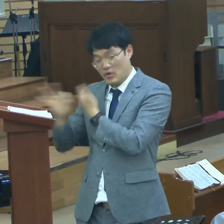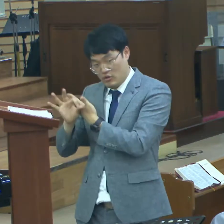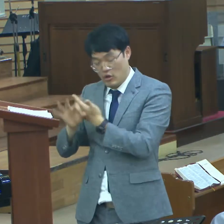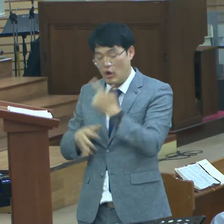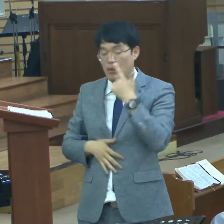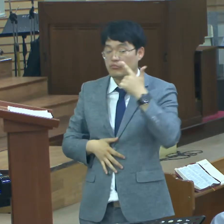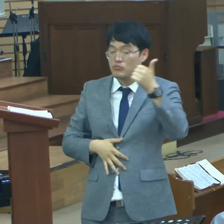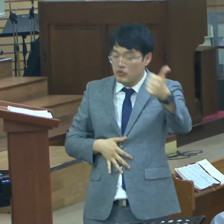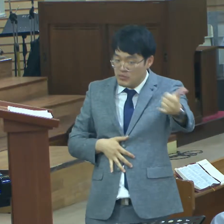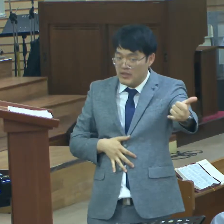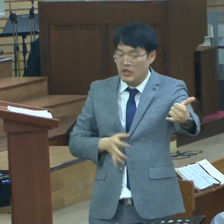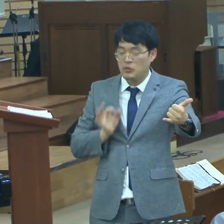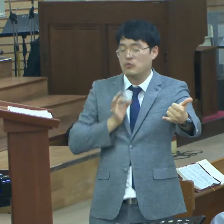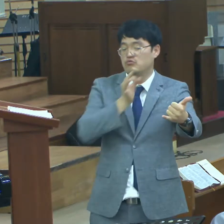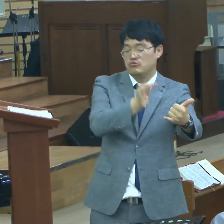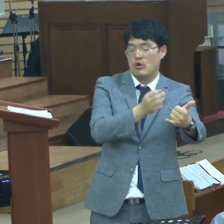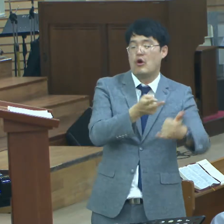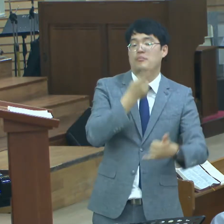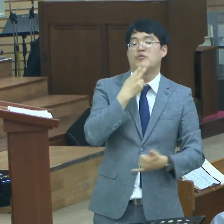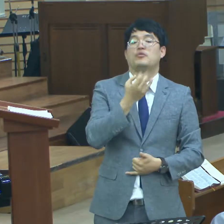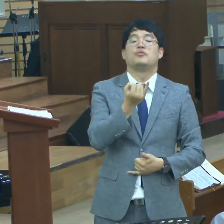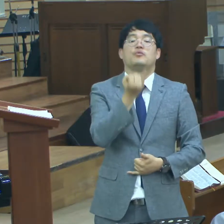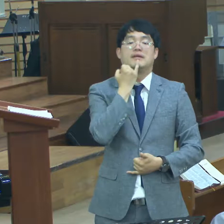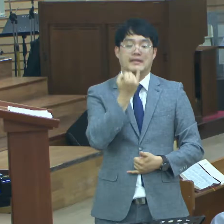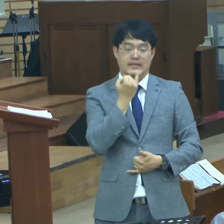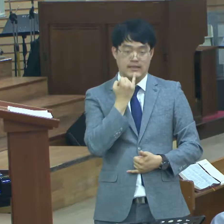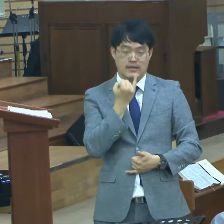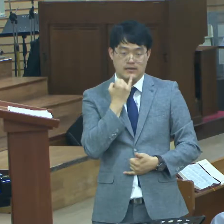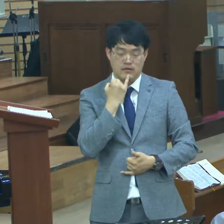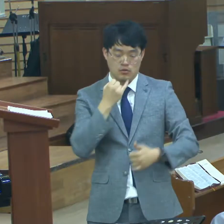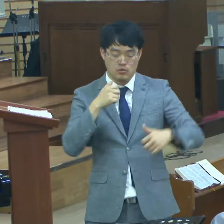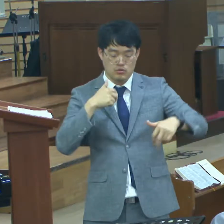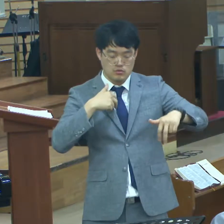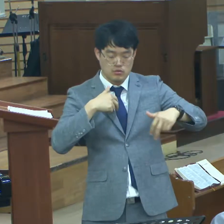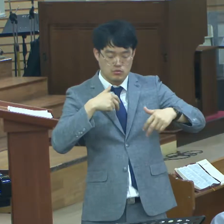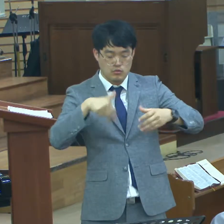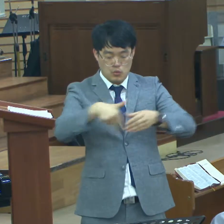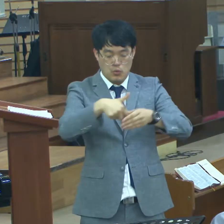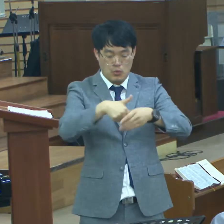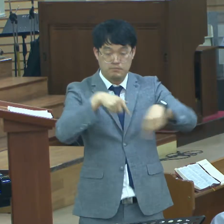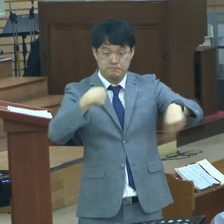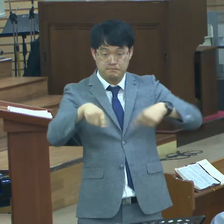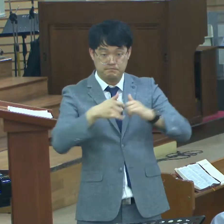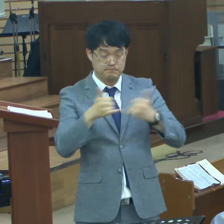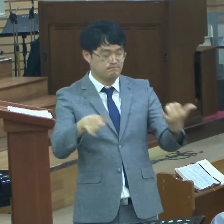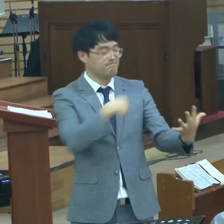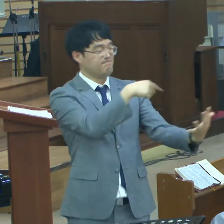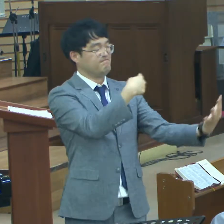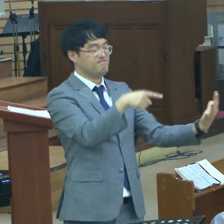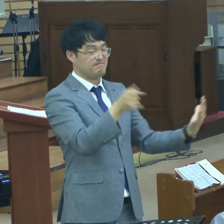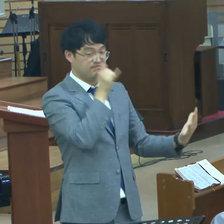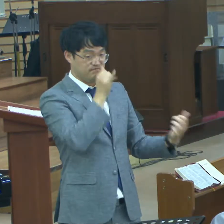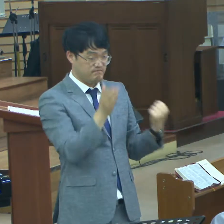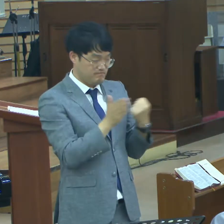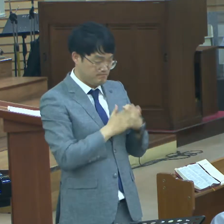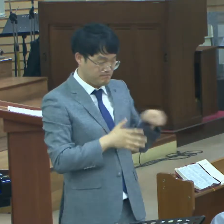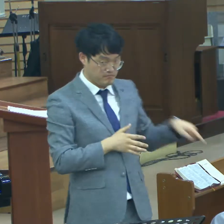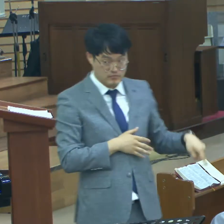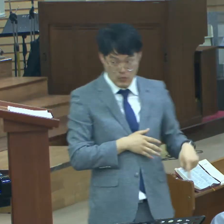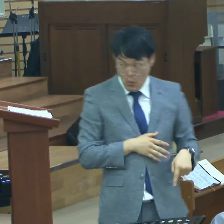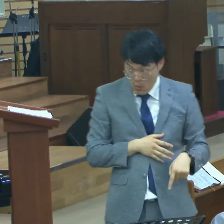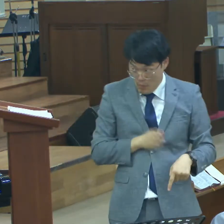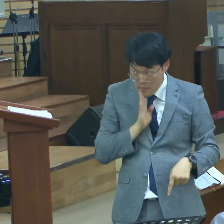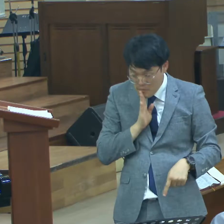종교 지도자들의 가르침이 있었어요. 그 얘기를 듣고 편하게 헌금을 드리느라